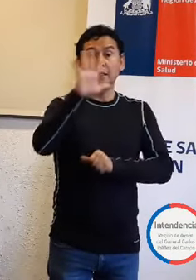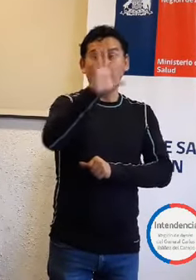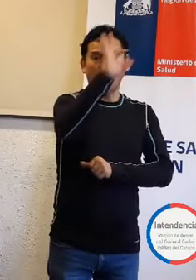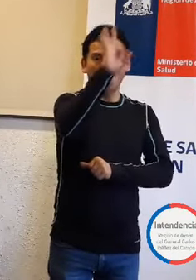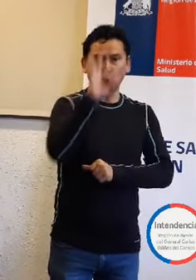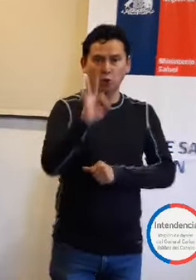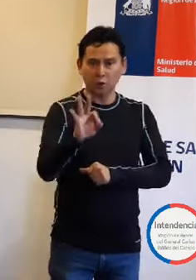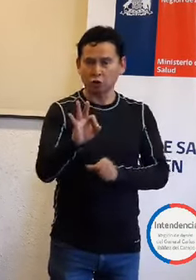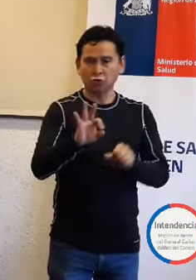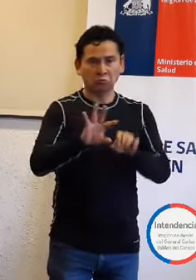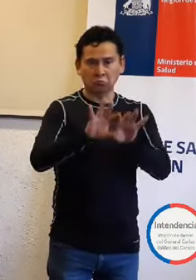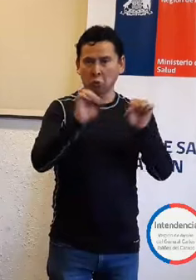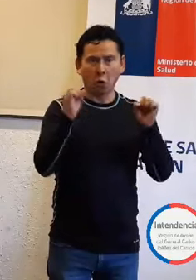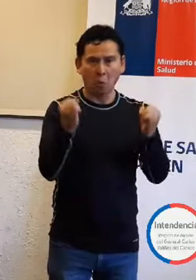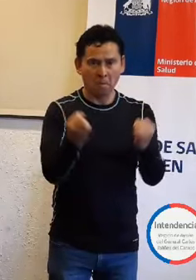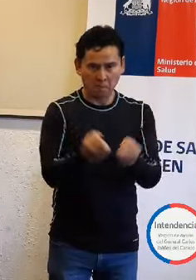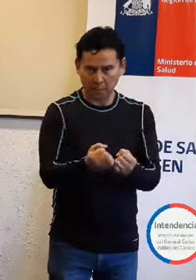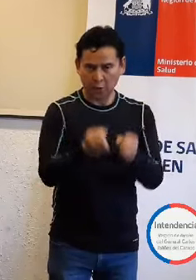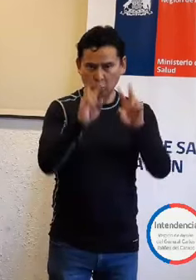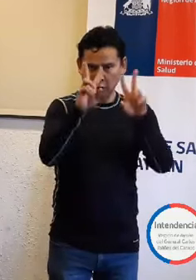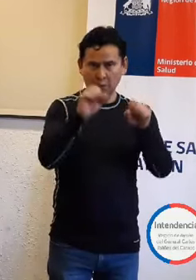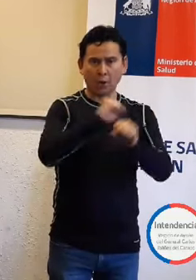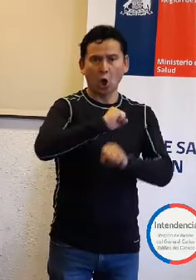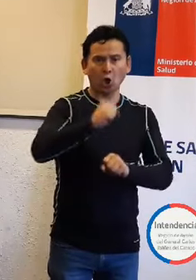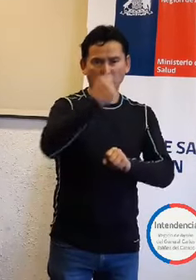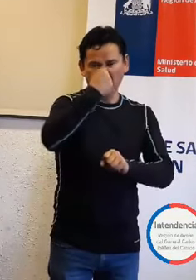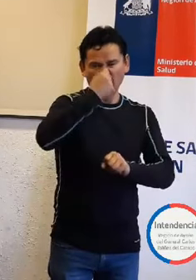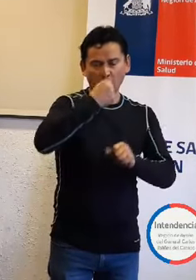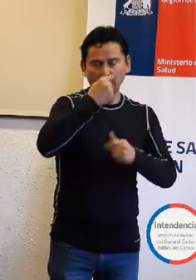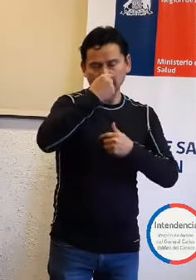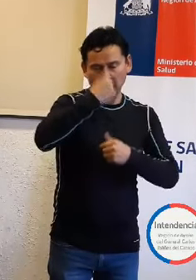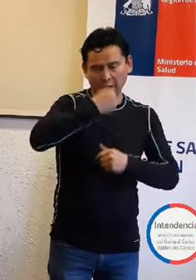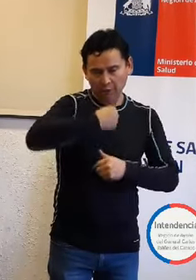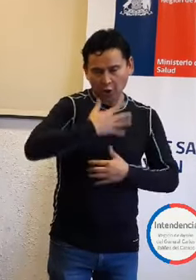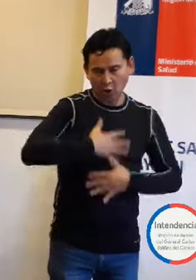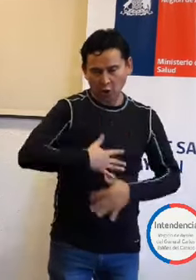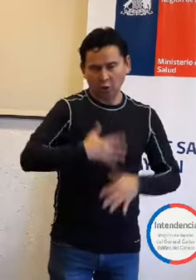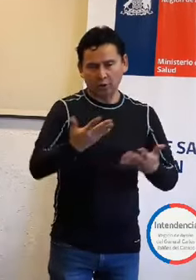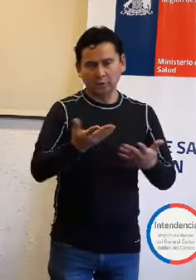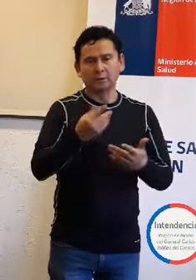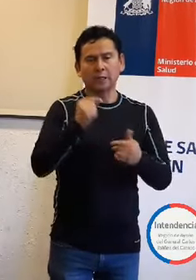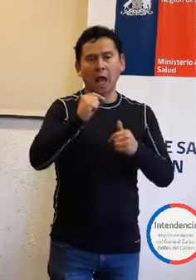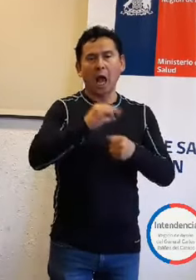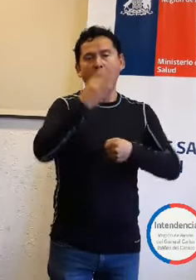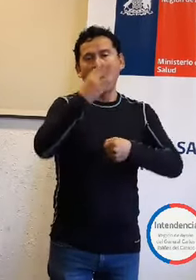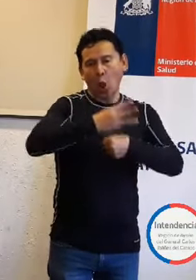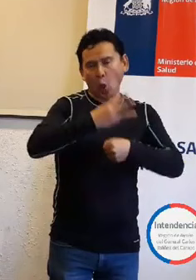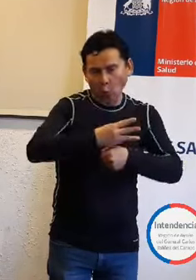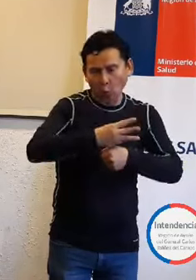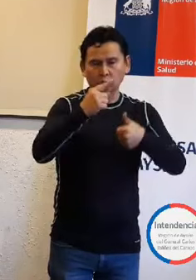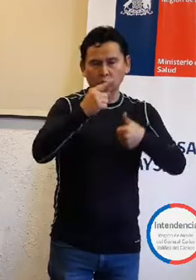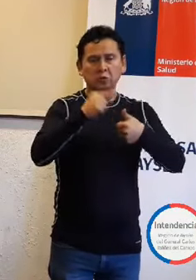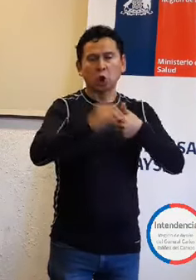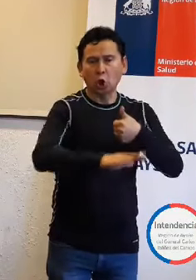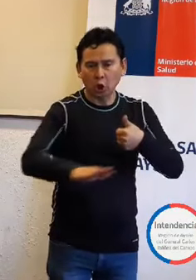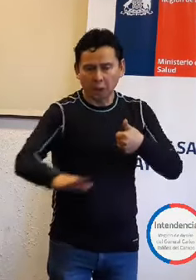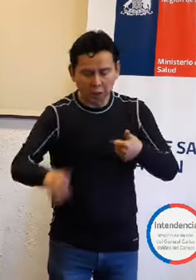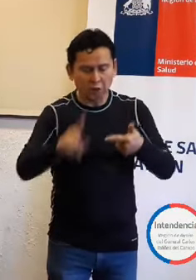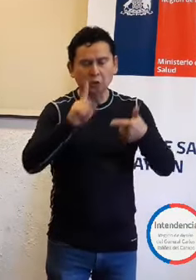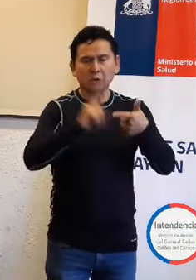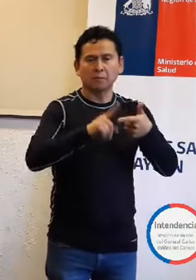cobertura de vacunación o inmunización contra la influenza destacando adultos mayores los niños y